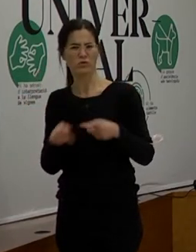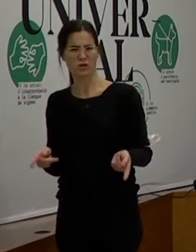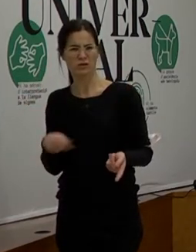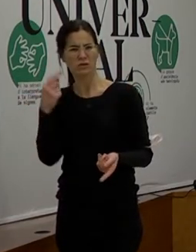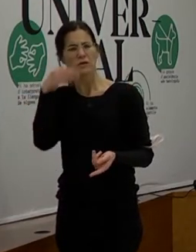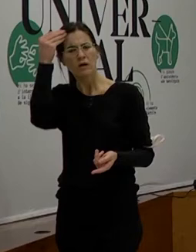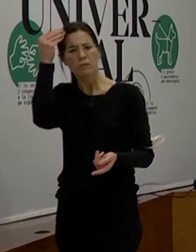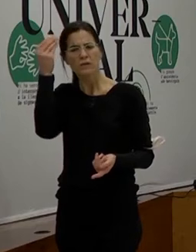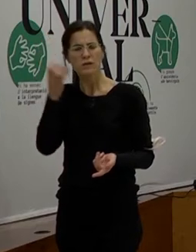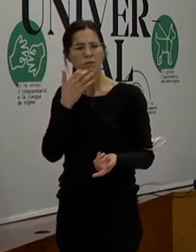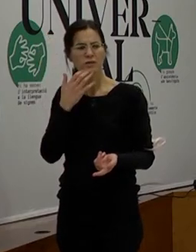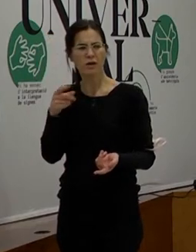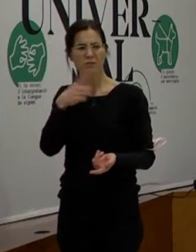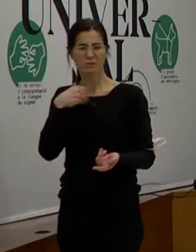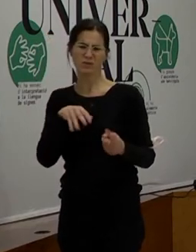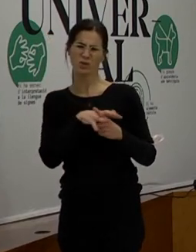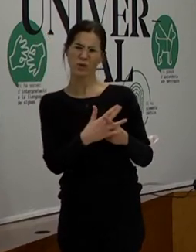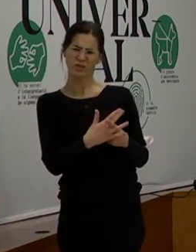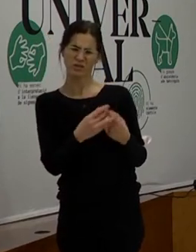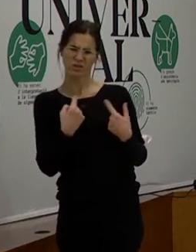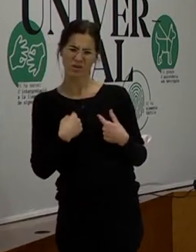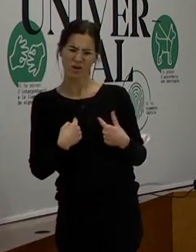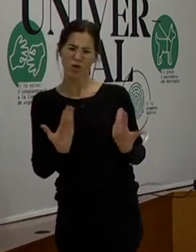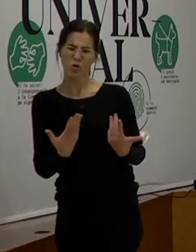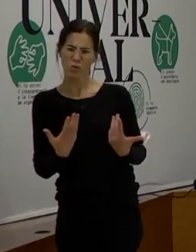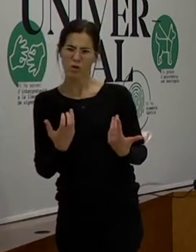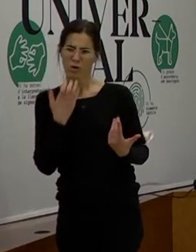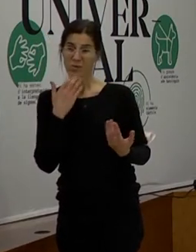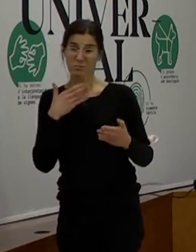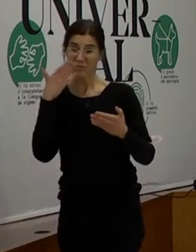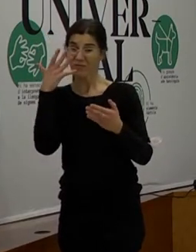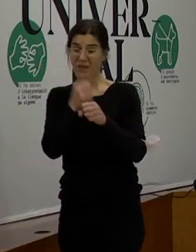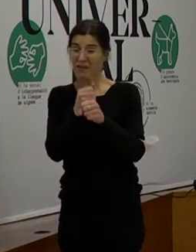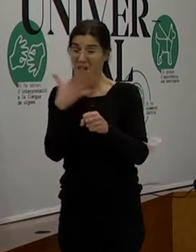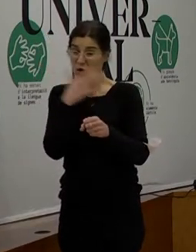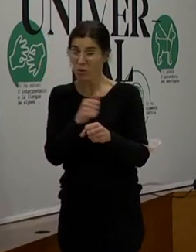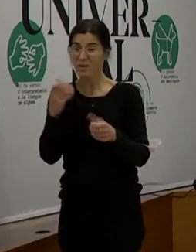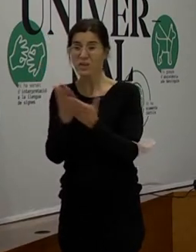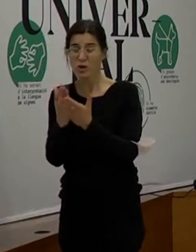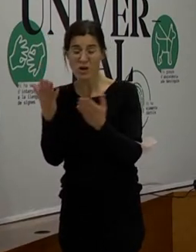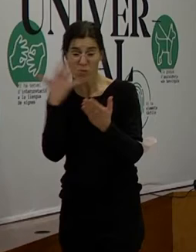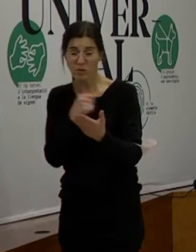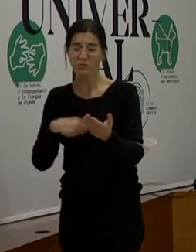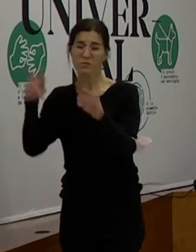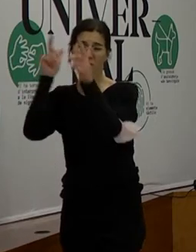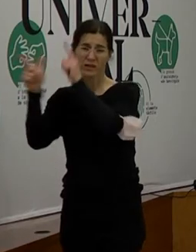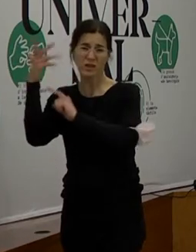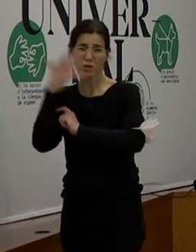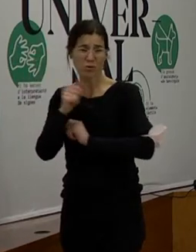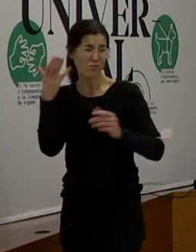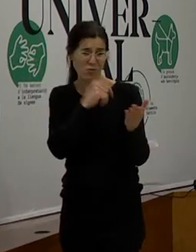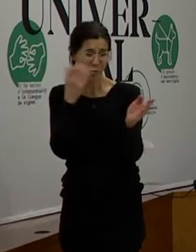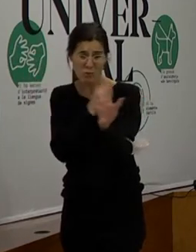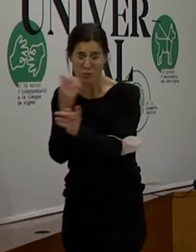penseu aquesta situació com és, que no pots anar a treballar, no pots anar a estudiar, no pots viatjar, és que no pots fer